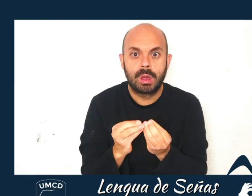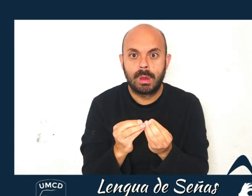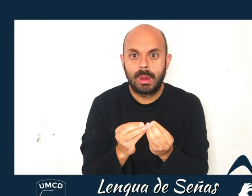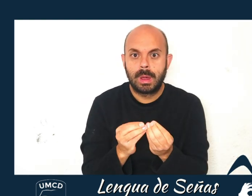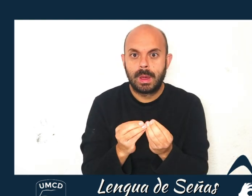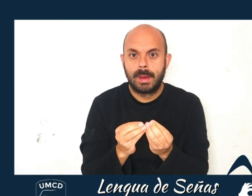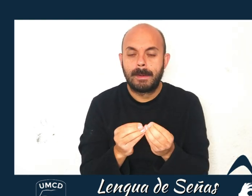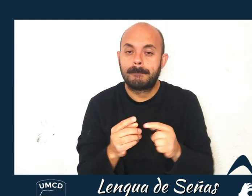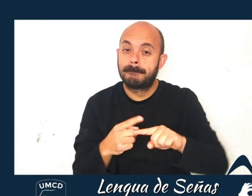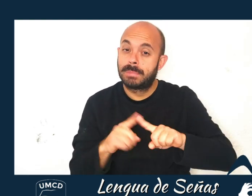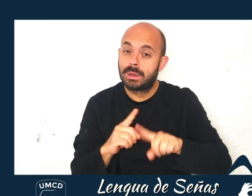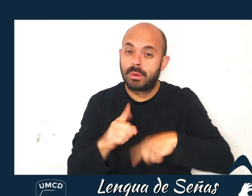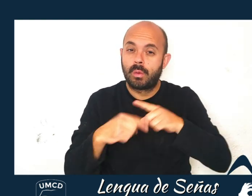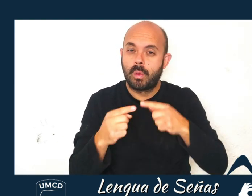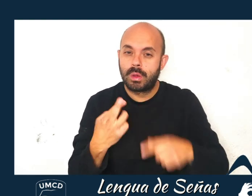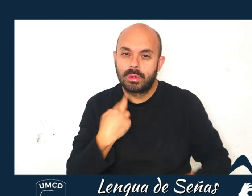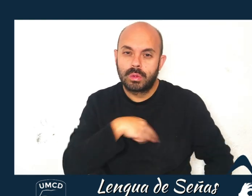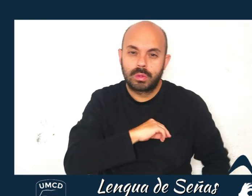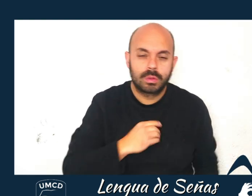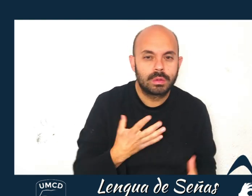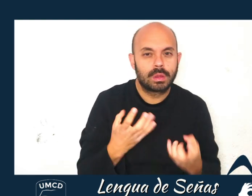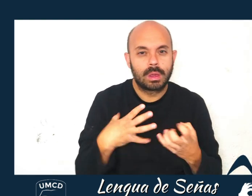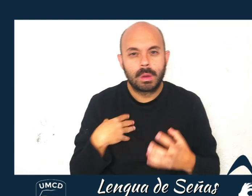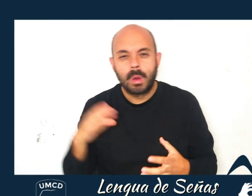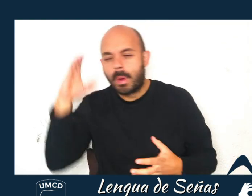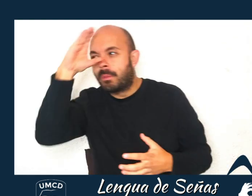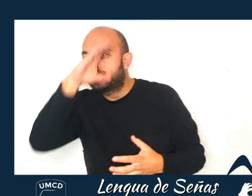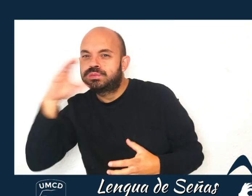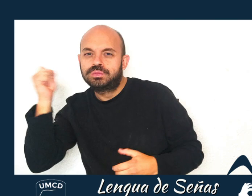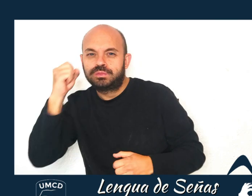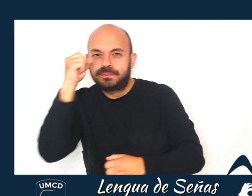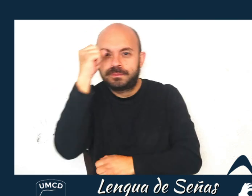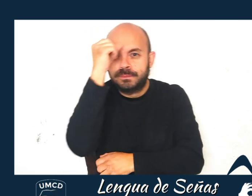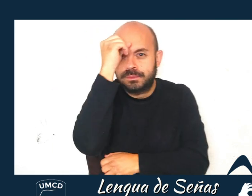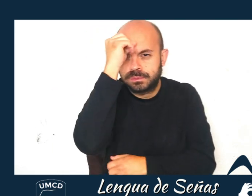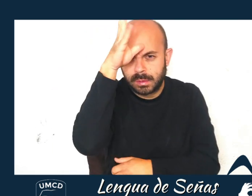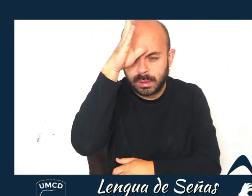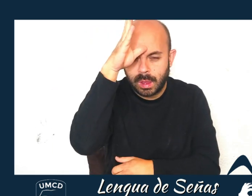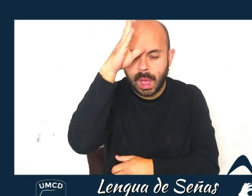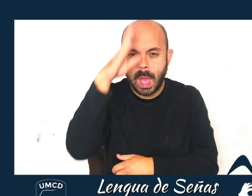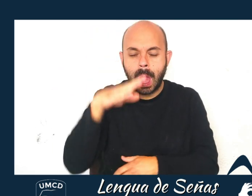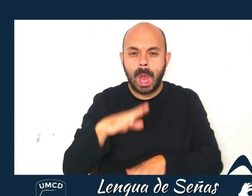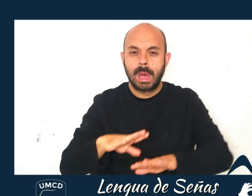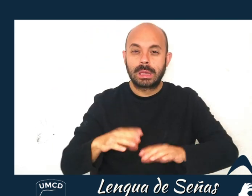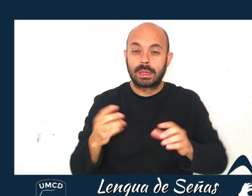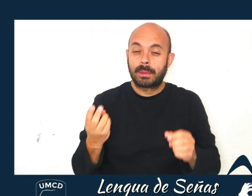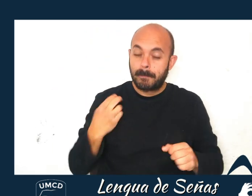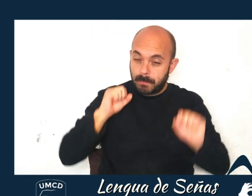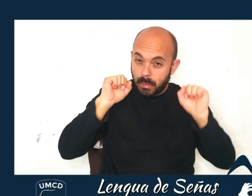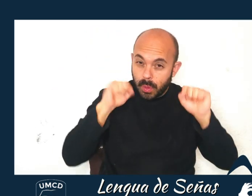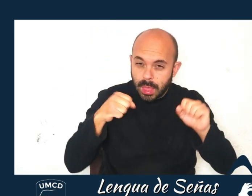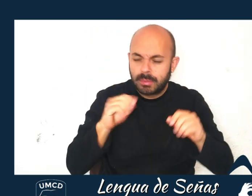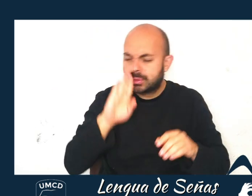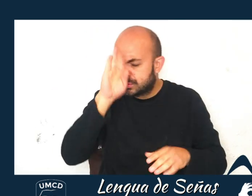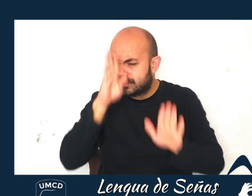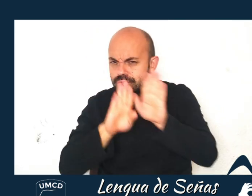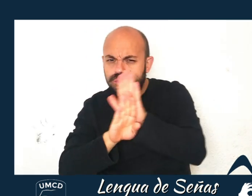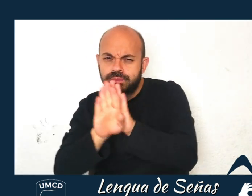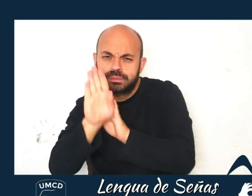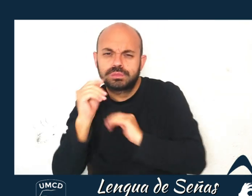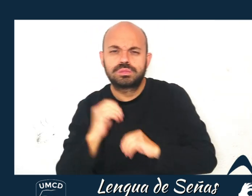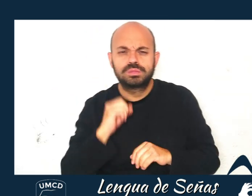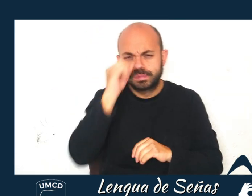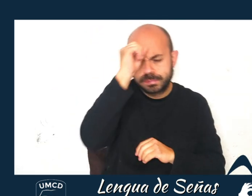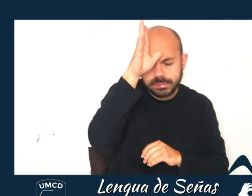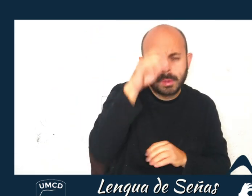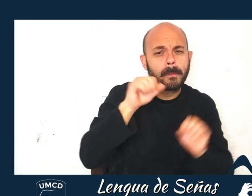más. Pero cuando se trata de la sabiduría, el poder alcanzar ese conocimiento va a transformar